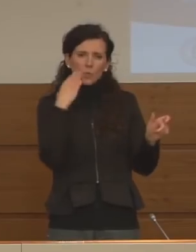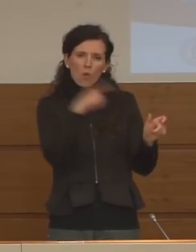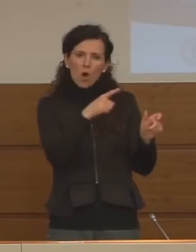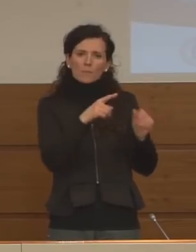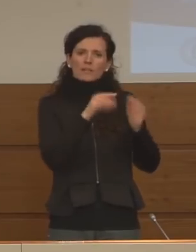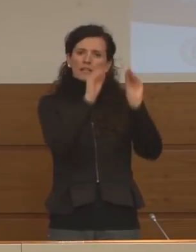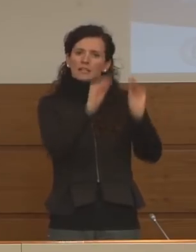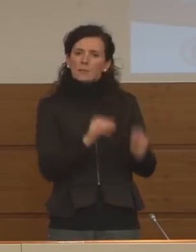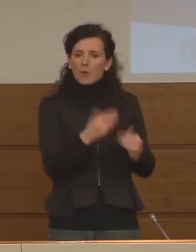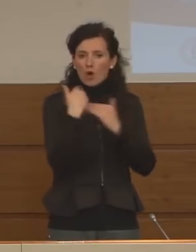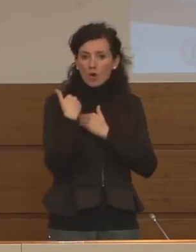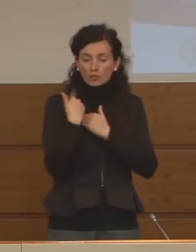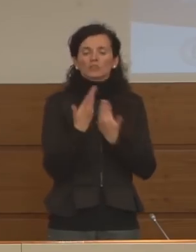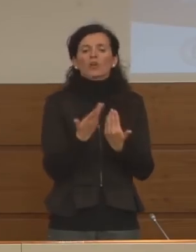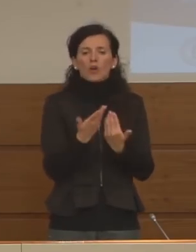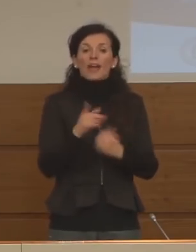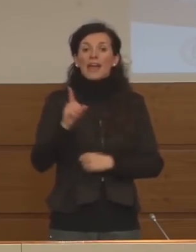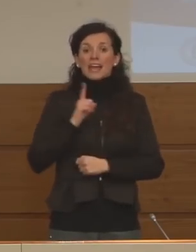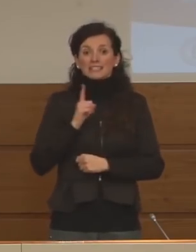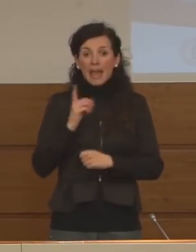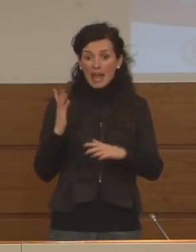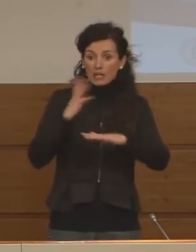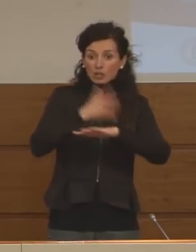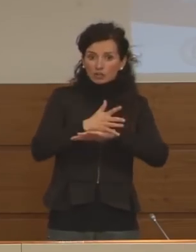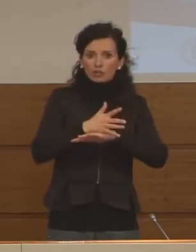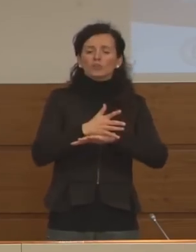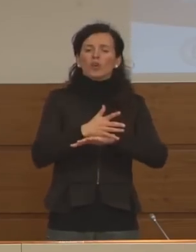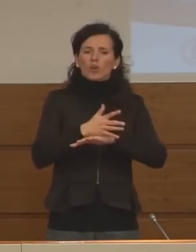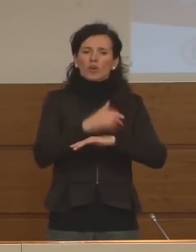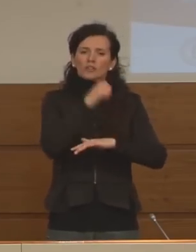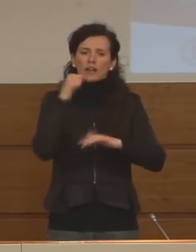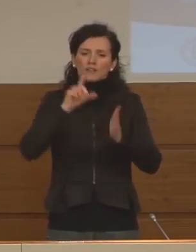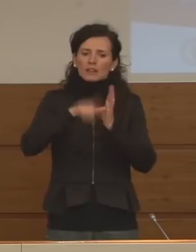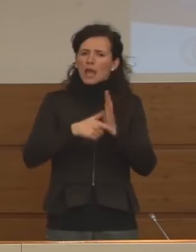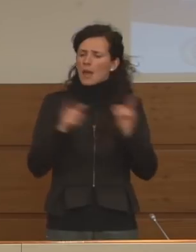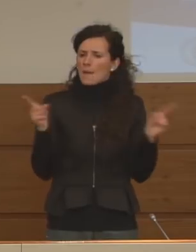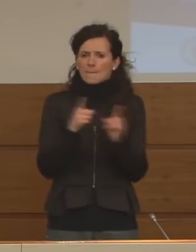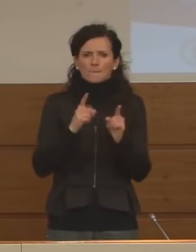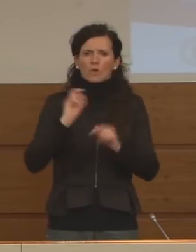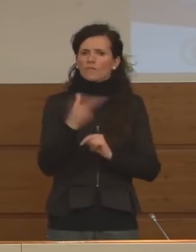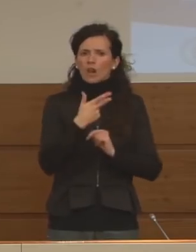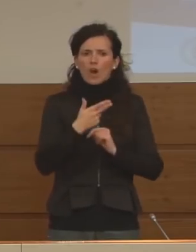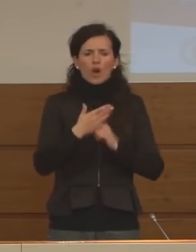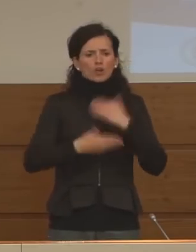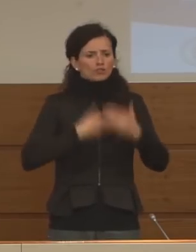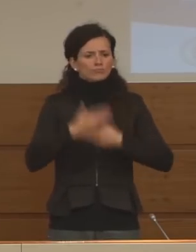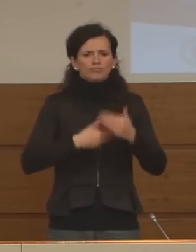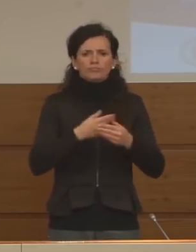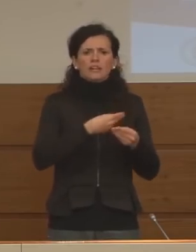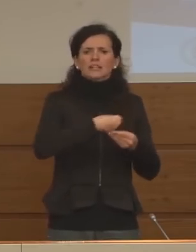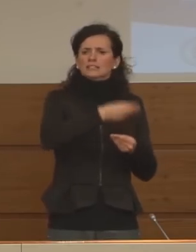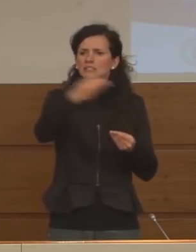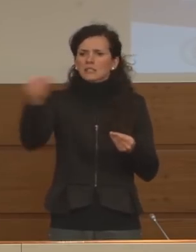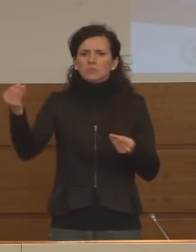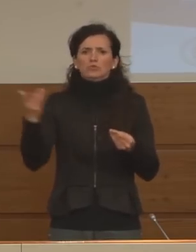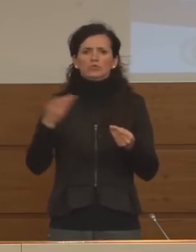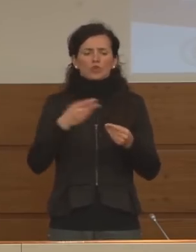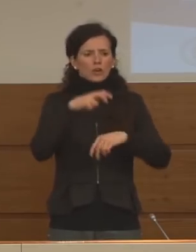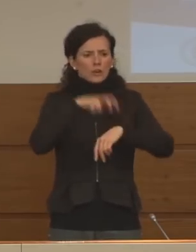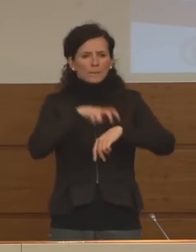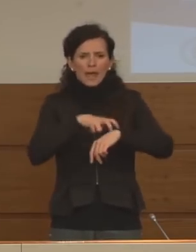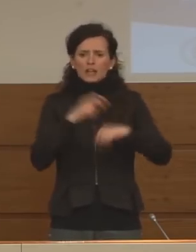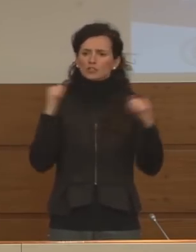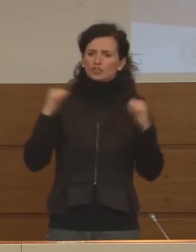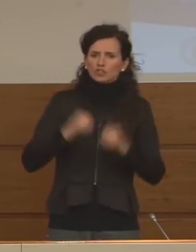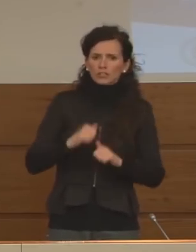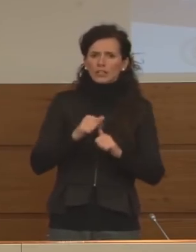aiuterà a fare più in fretta possibile apportare dai cittadini dai medici e dal personale sanitario